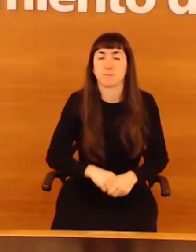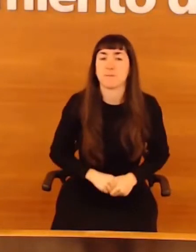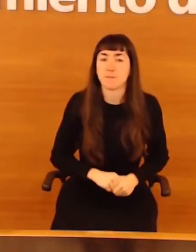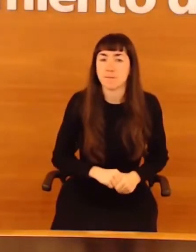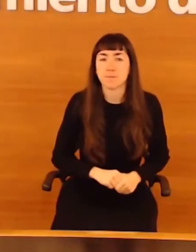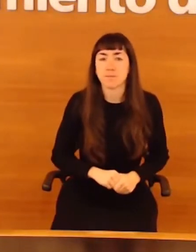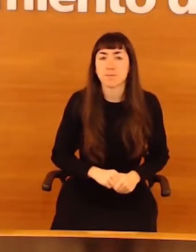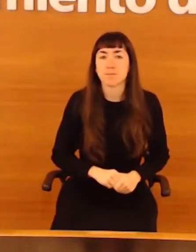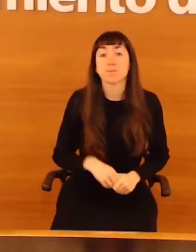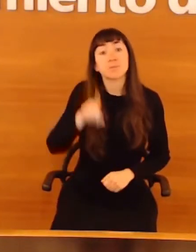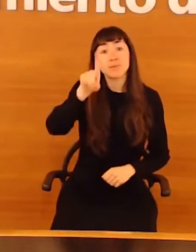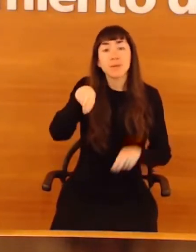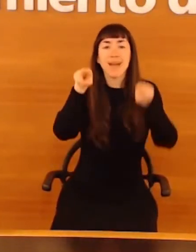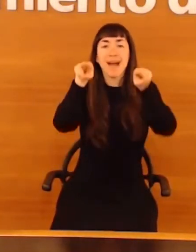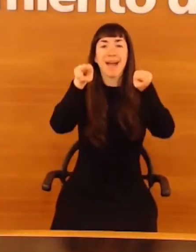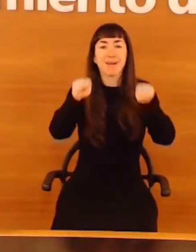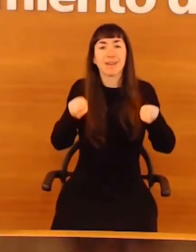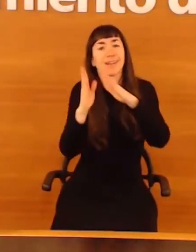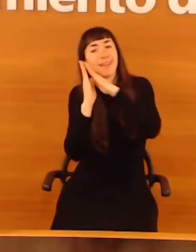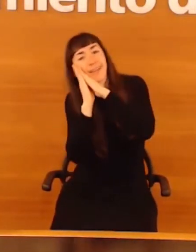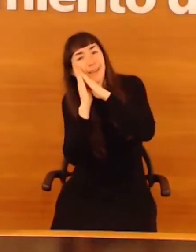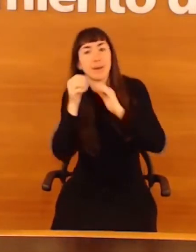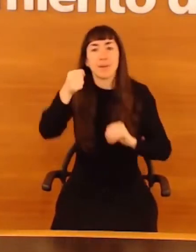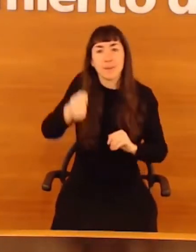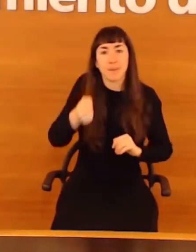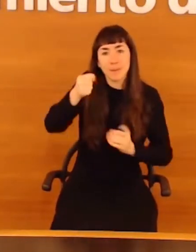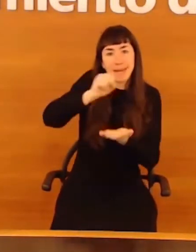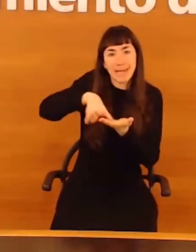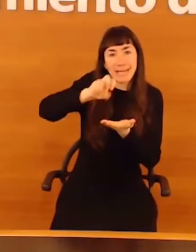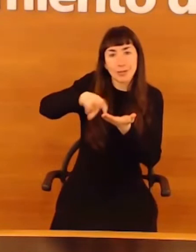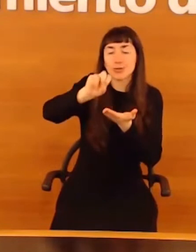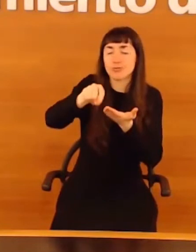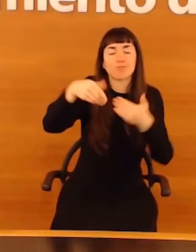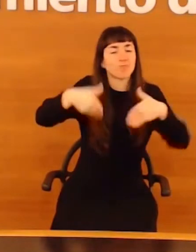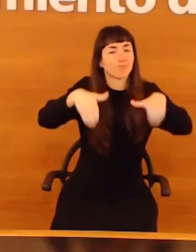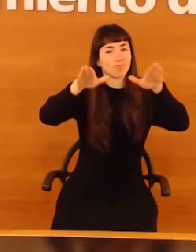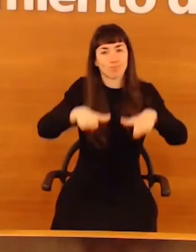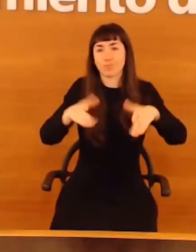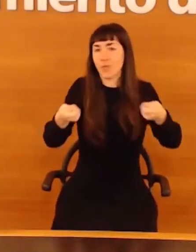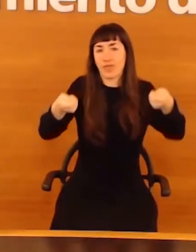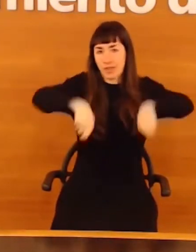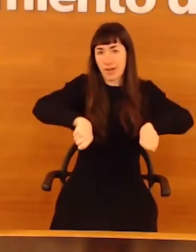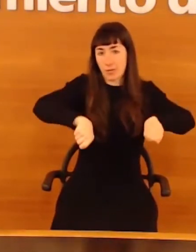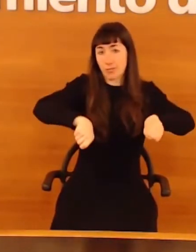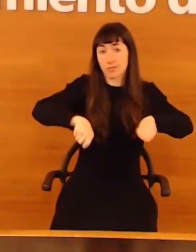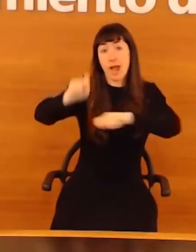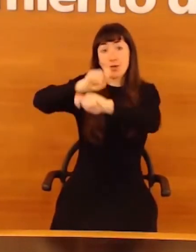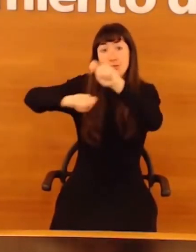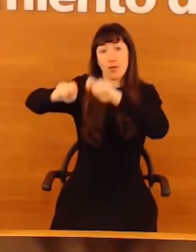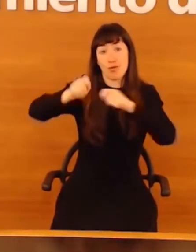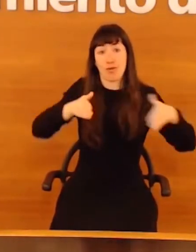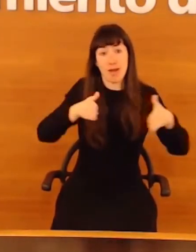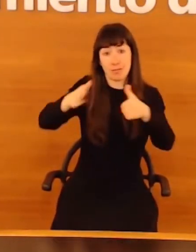También hemos cerrado el albergue de peregrinos en colaboración con la Asociación de Albergues del Camino de Santiago y